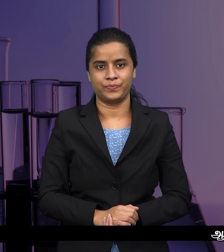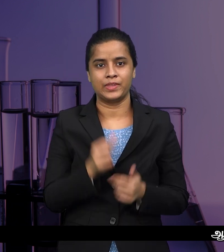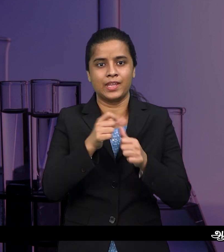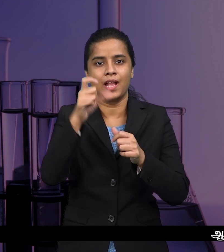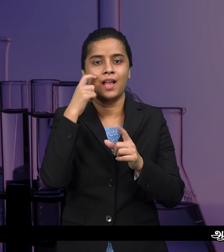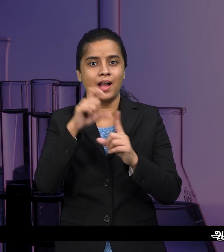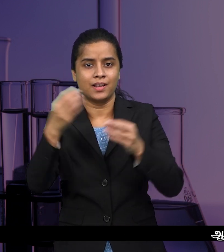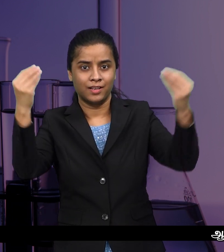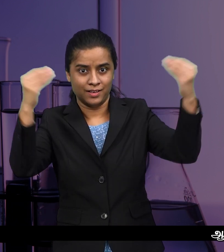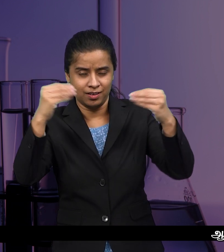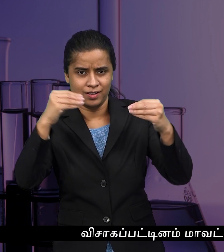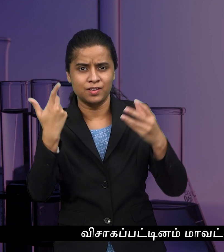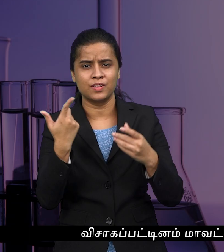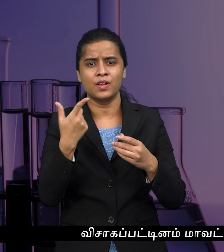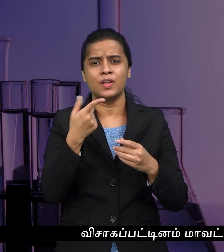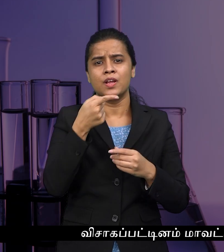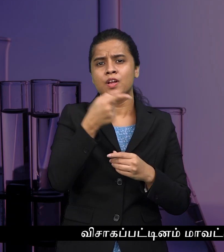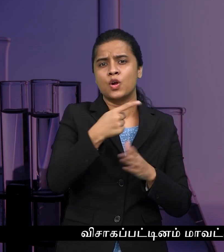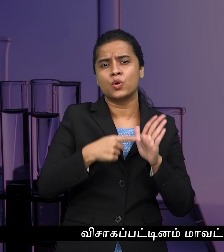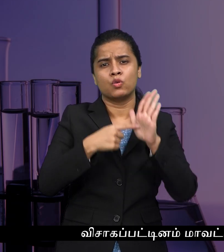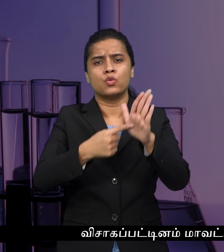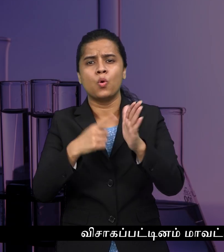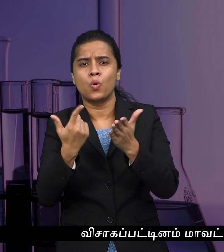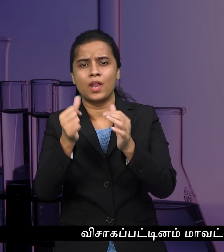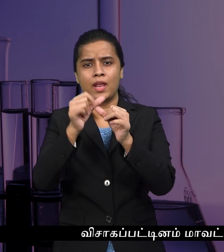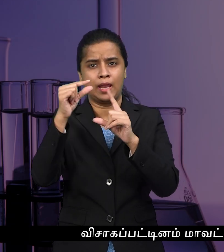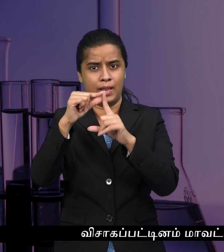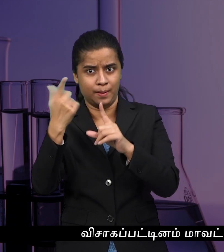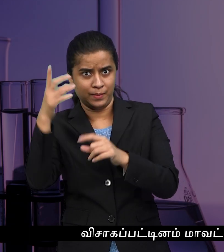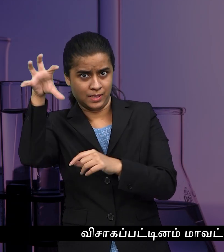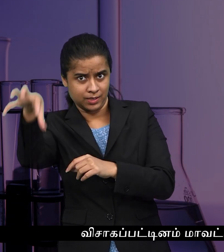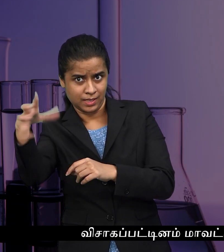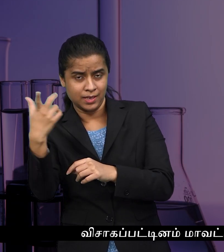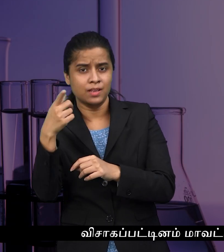ஆந்திரா மாநிலம் விசாகப்பட்டினம் மாவட்டத்திலும் அமில மழை பெய்துள்ளது.